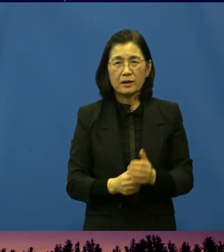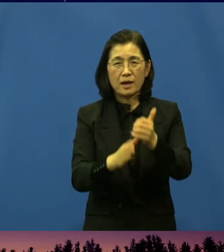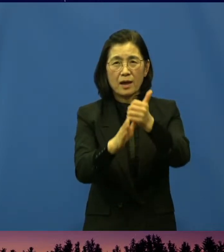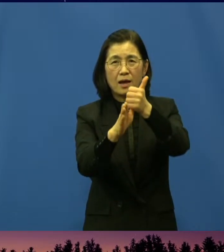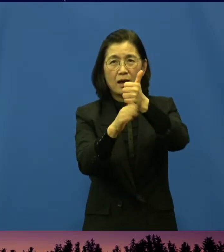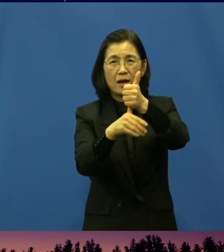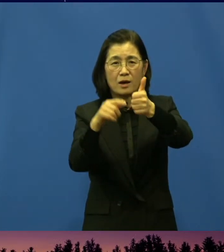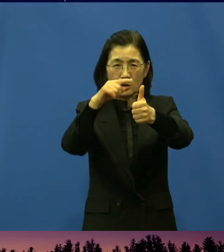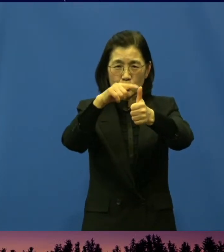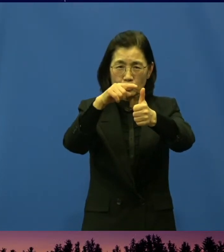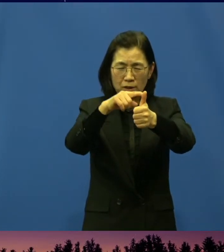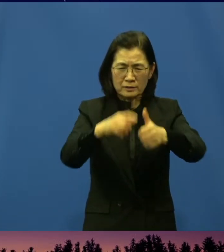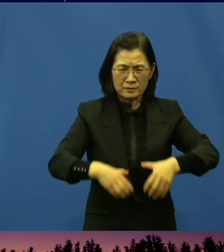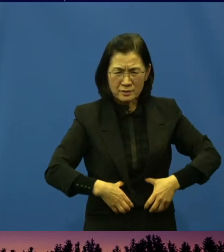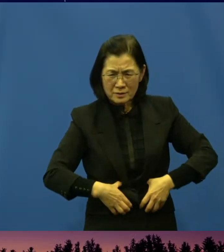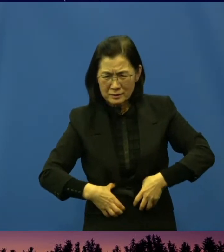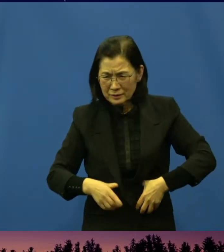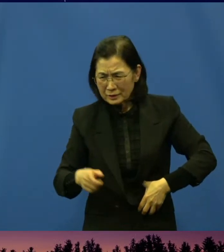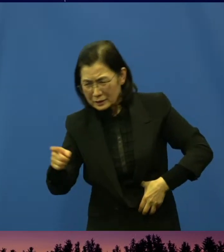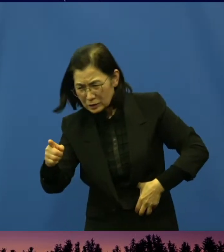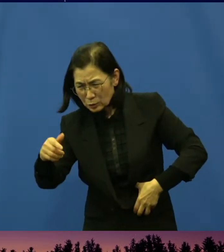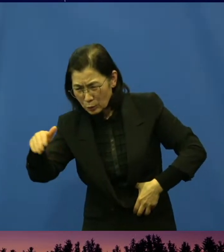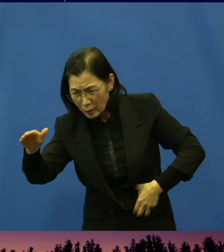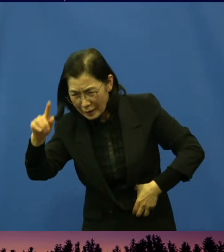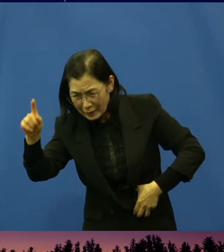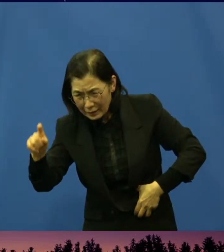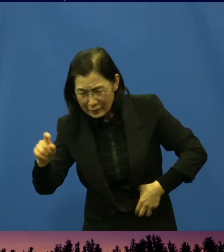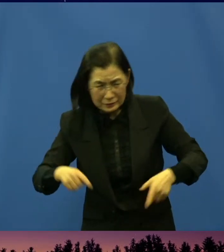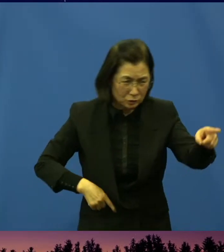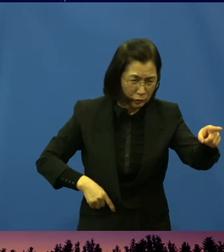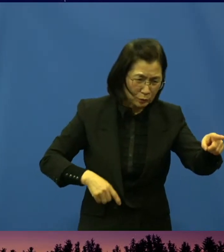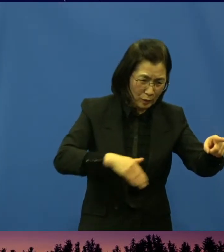이리로 갈까요, 저리로 갈까요, 그러잖아요.